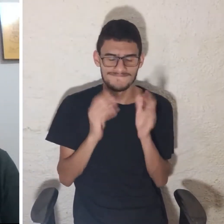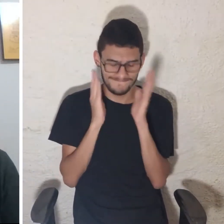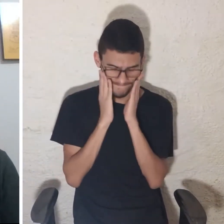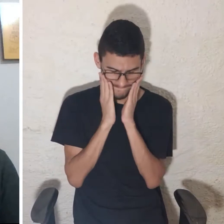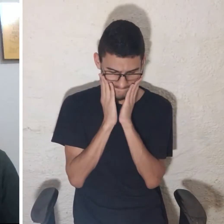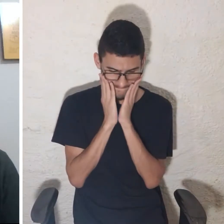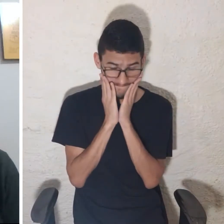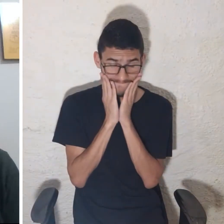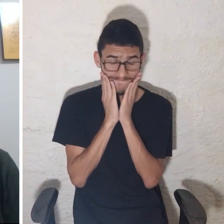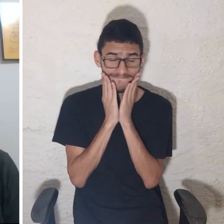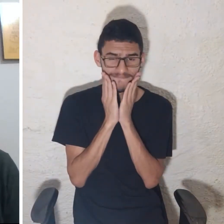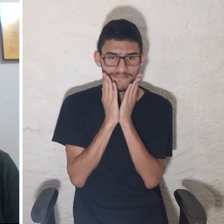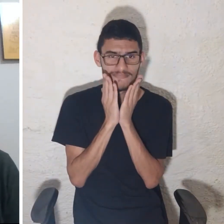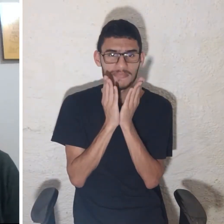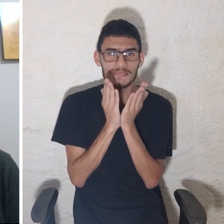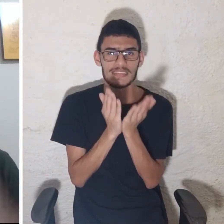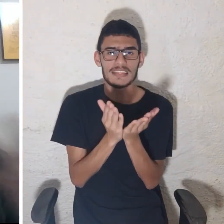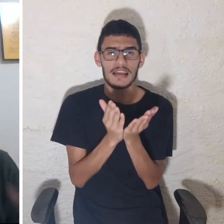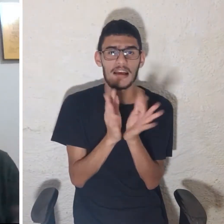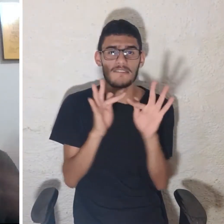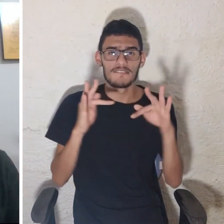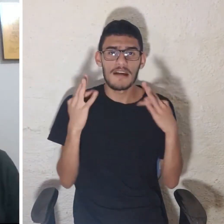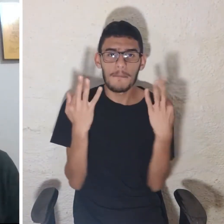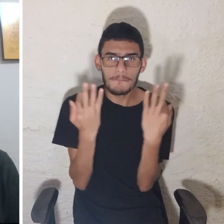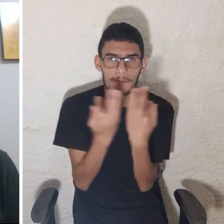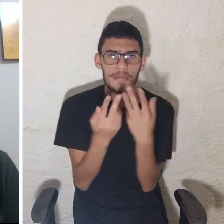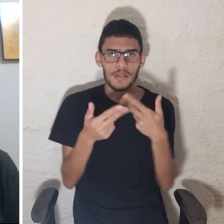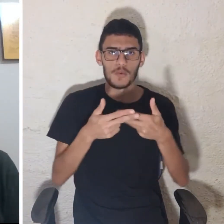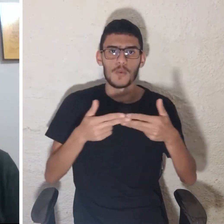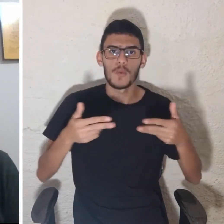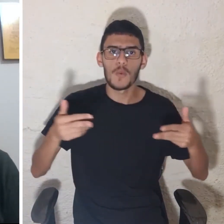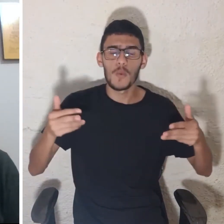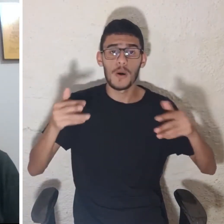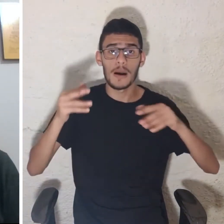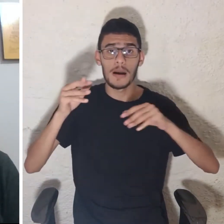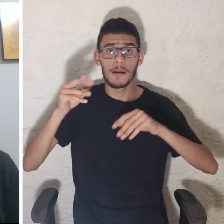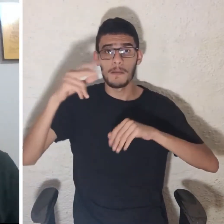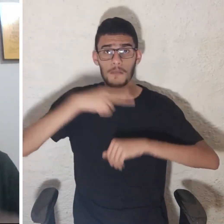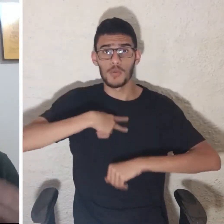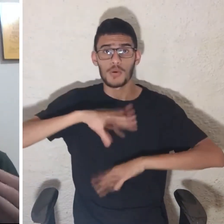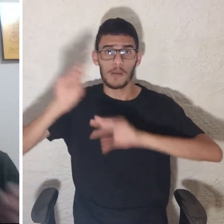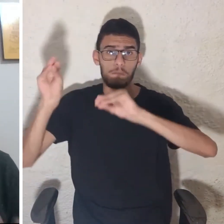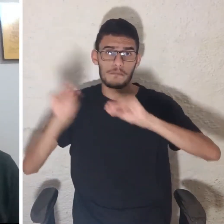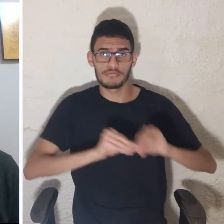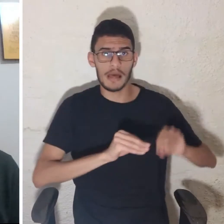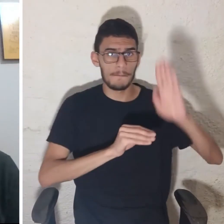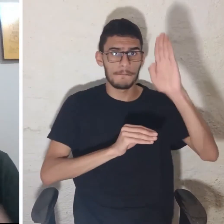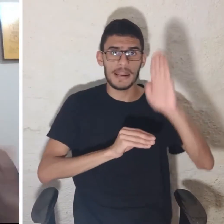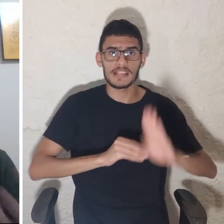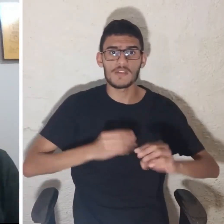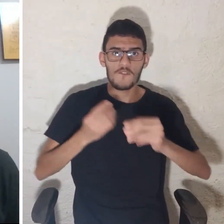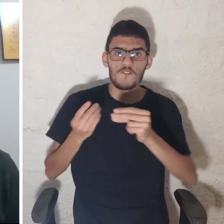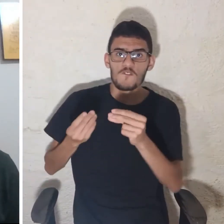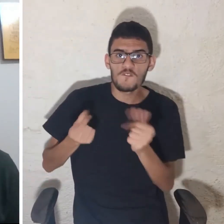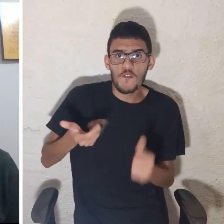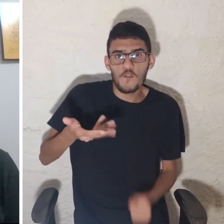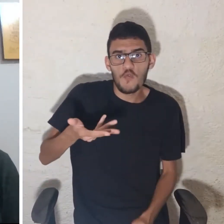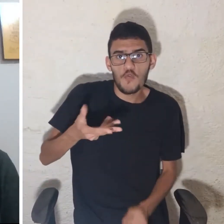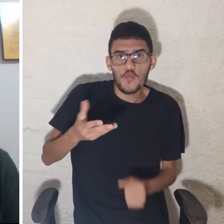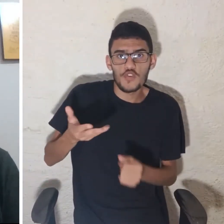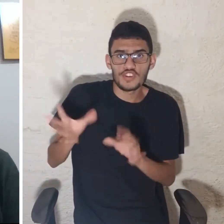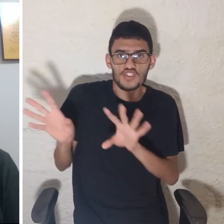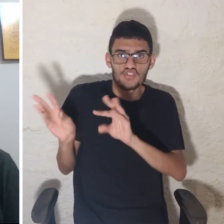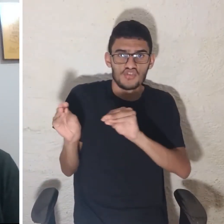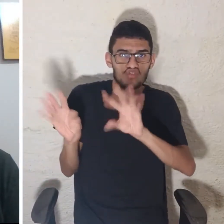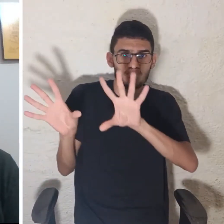tirar aquele plano, né, dele, da família dele, né, saírem de Portugal e virem para o Brasil, fugirem para o